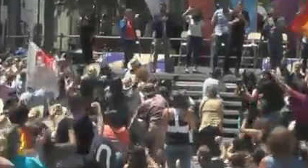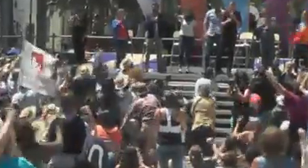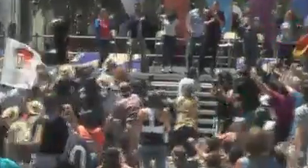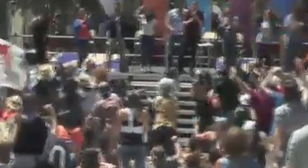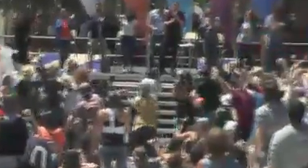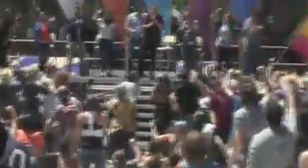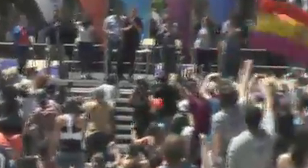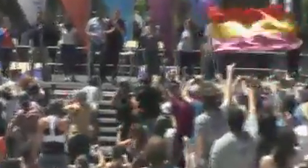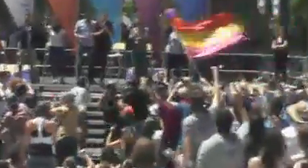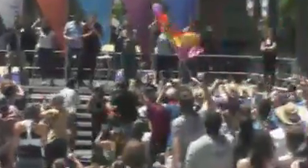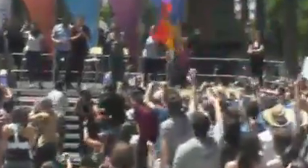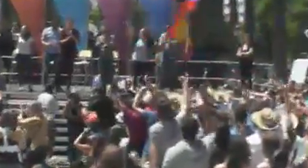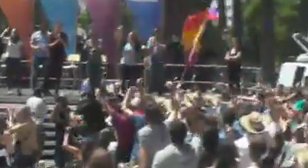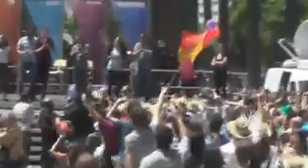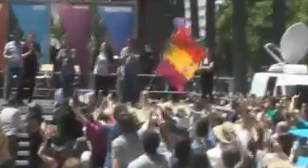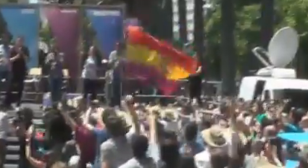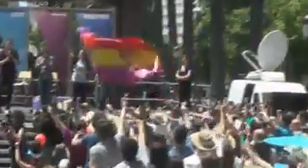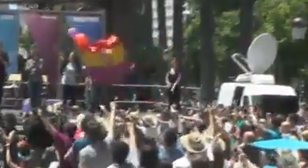puede.